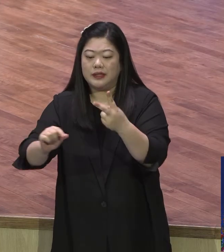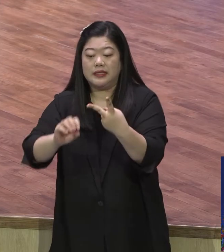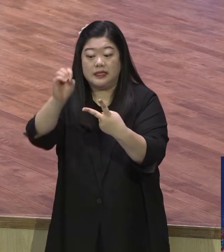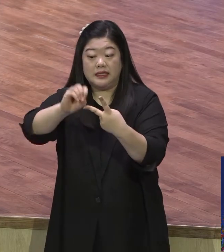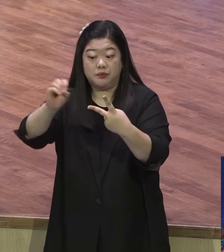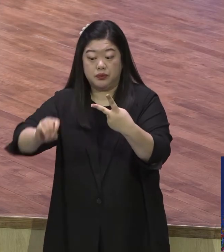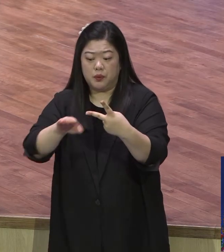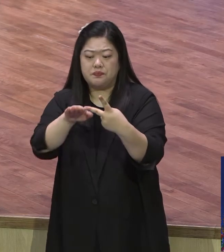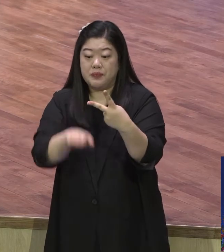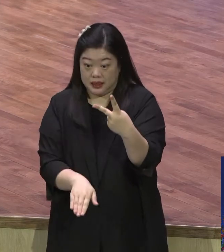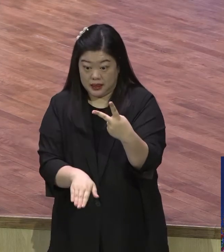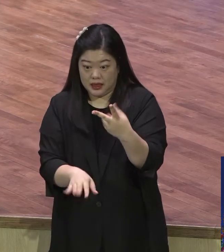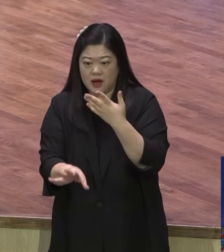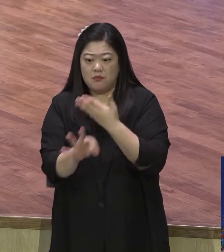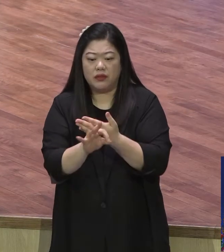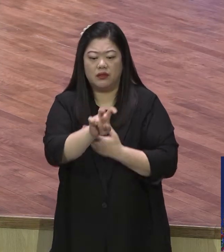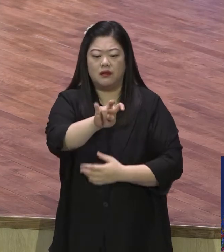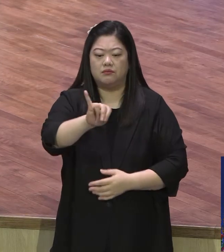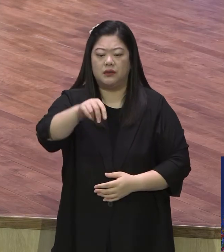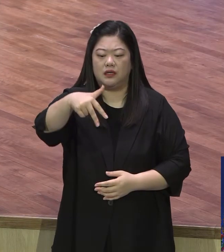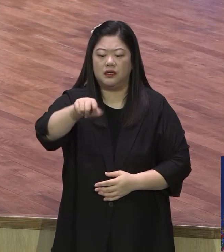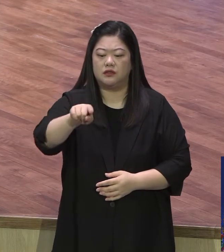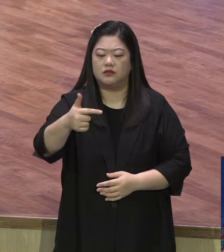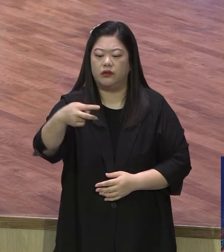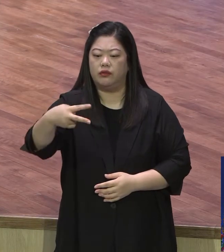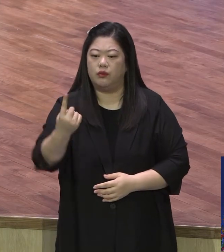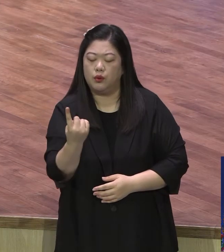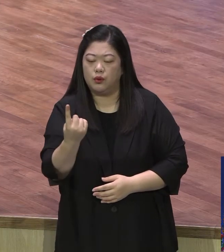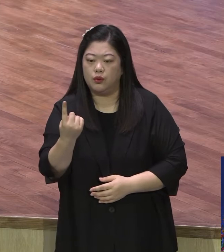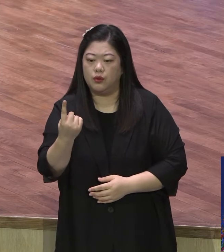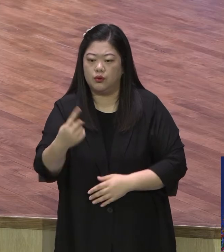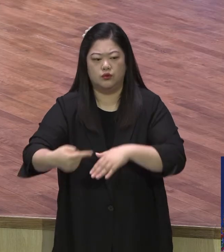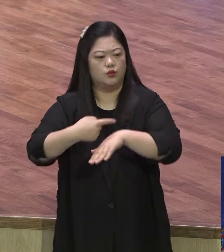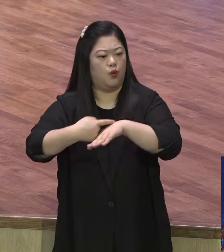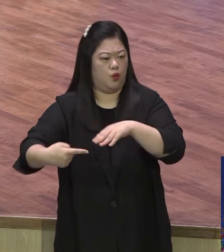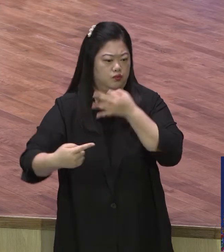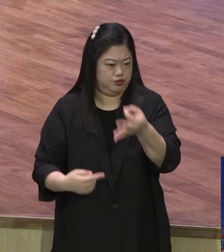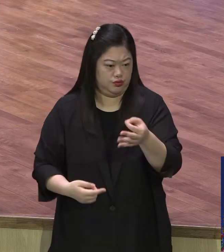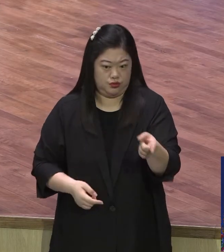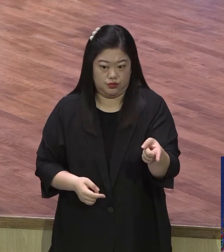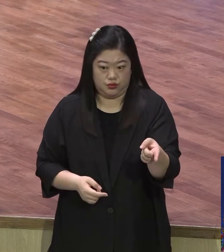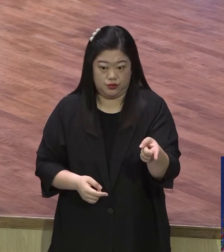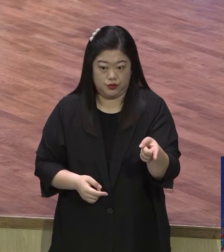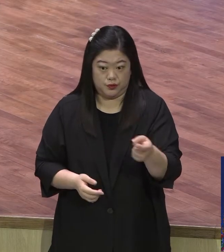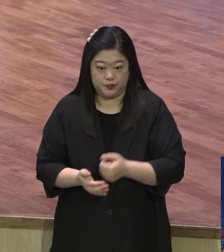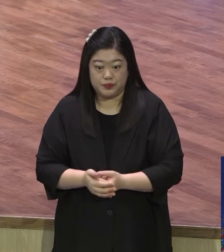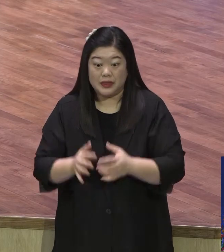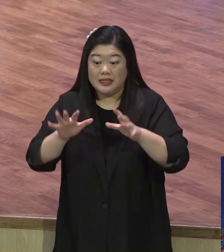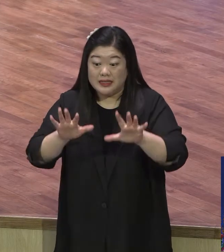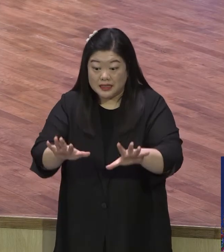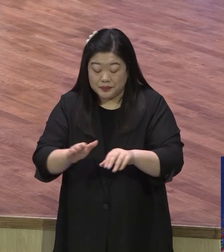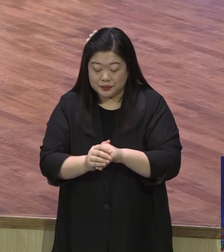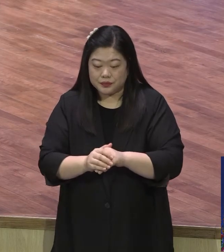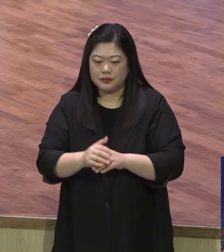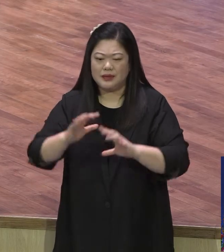종족이라 그렇게 말을 해요. 미전도 종족 가운데 현재 전체